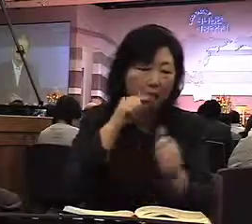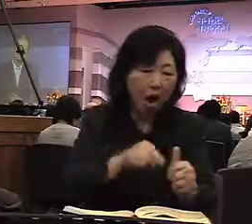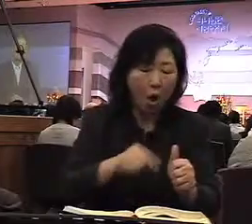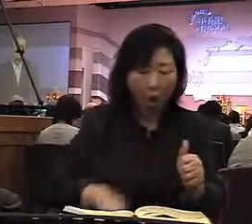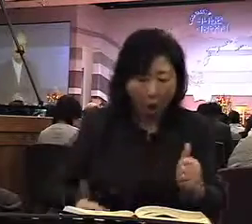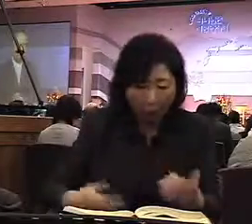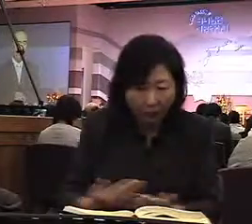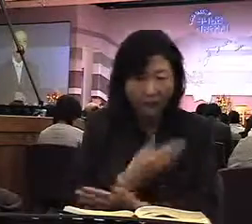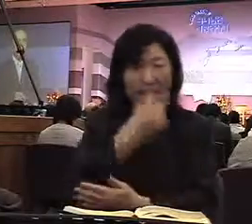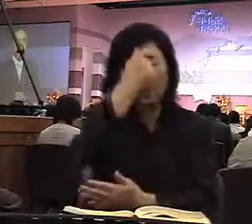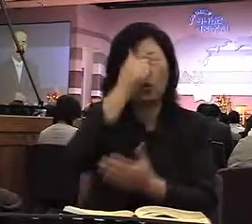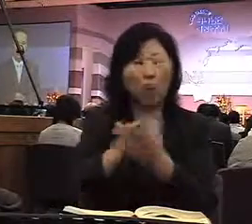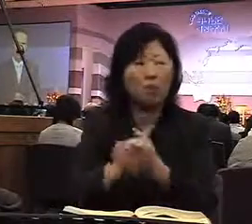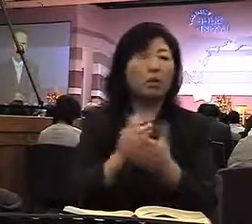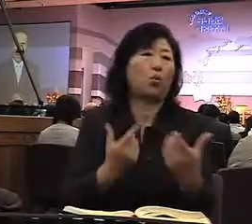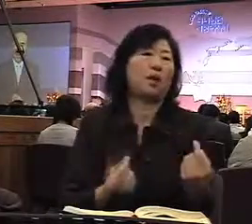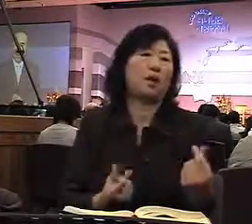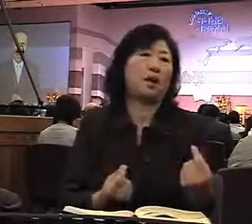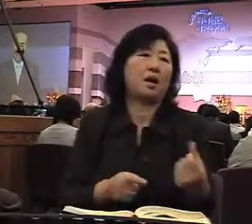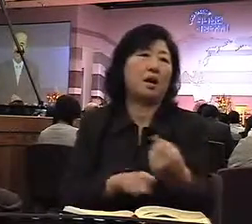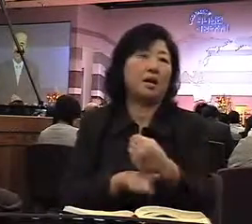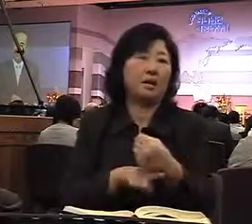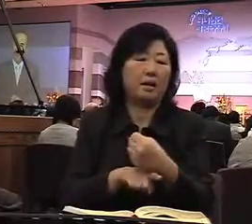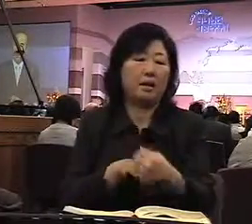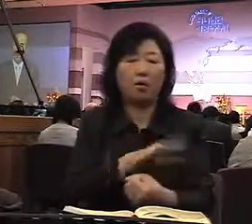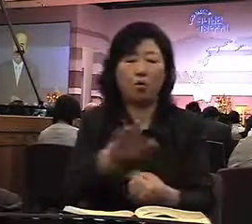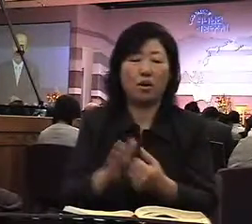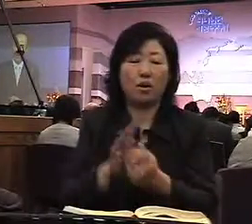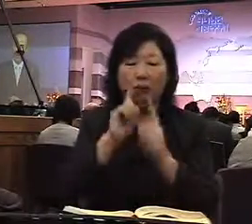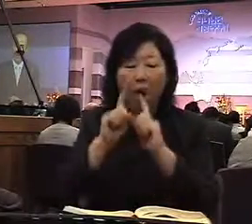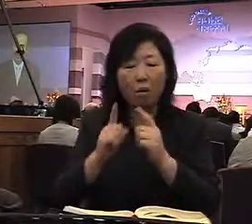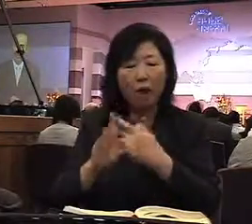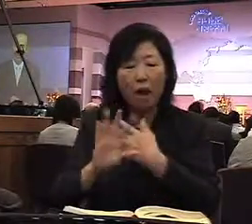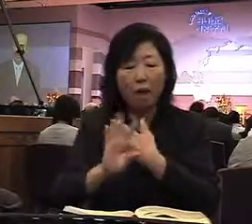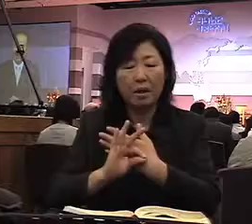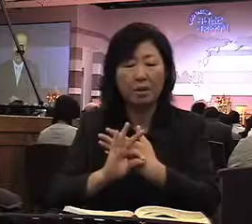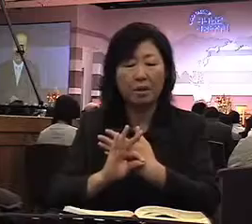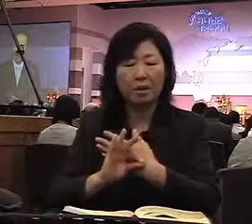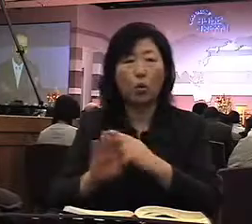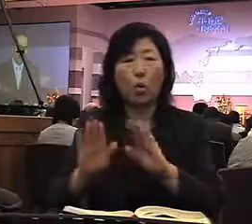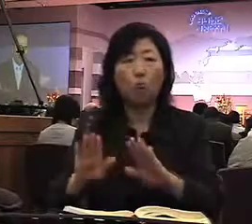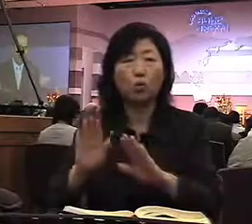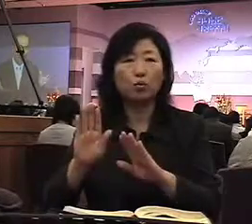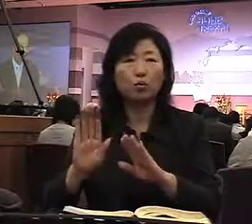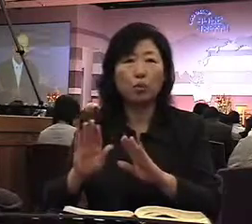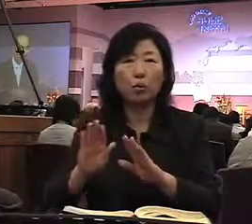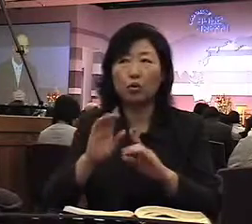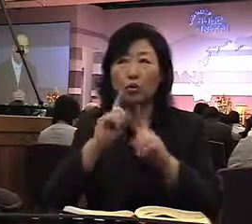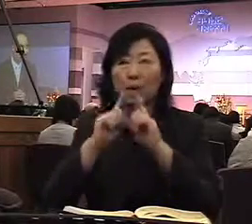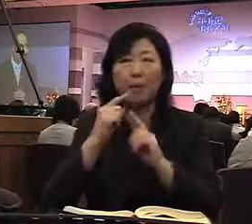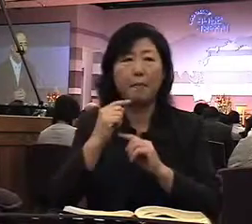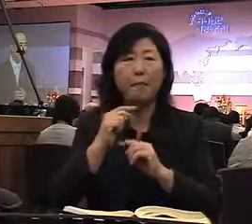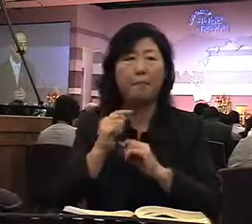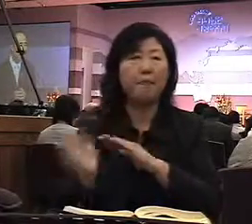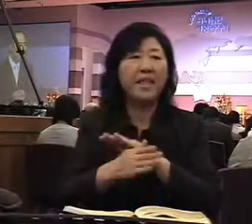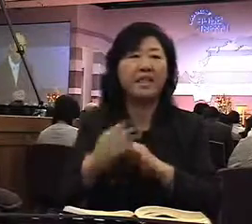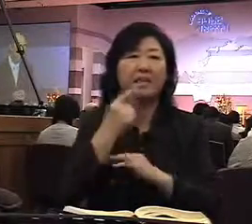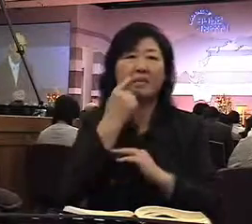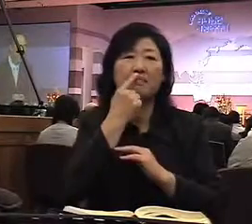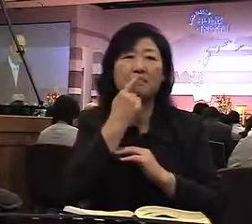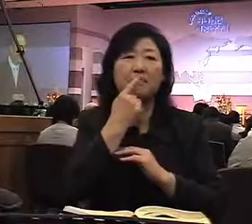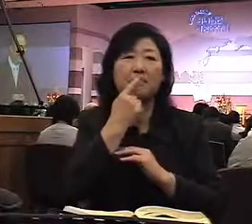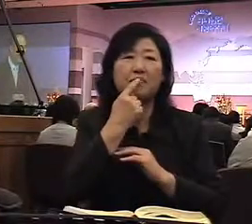기도입니다. 그런데 이 말을 우리말로 말하면, 현대말로 말하면 맨입으로, 그죠? 이게